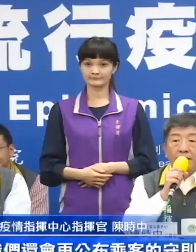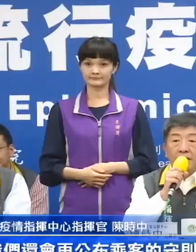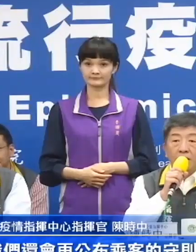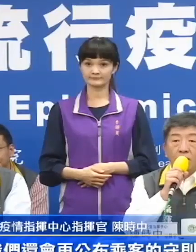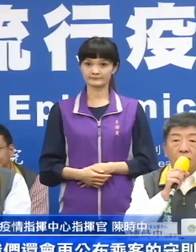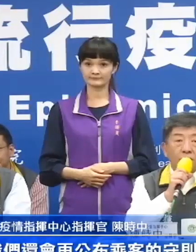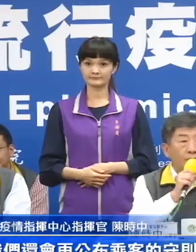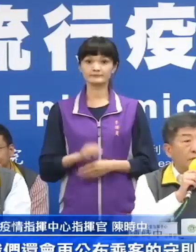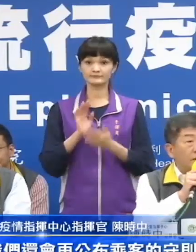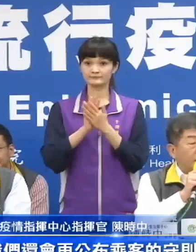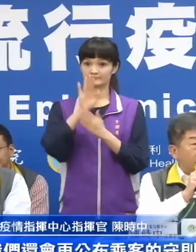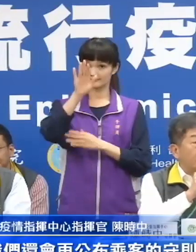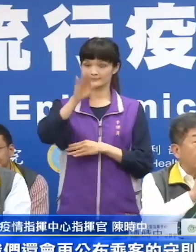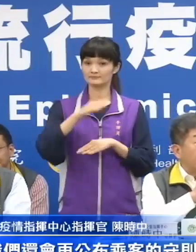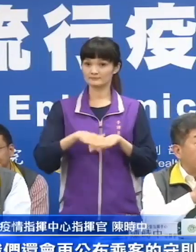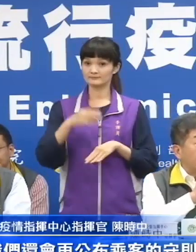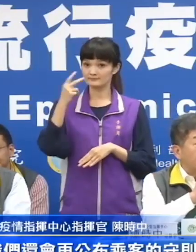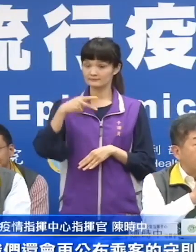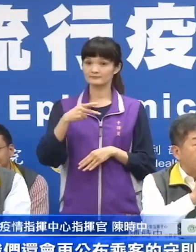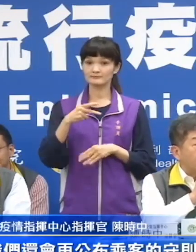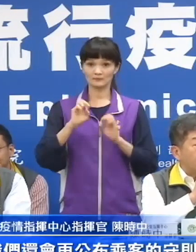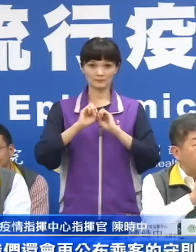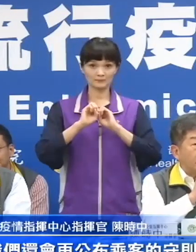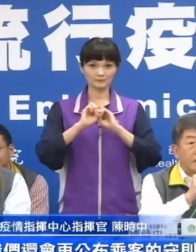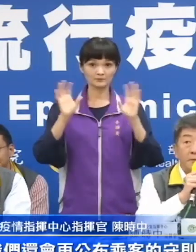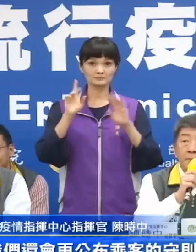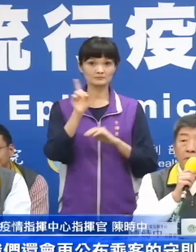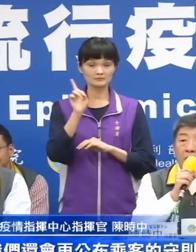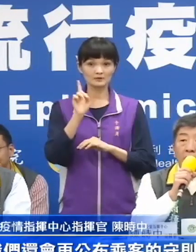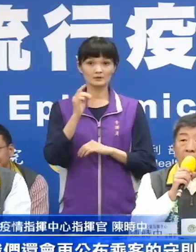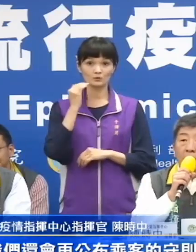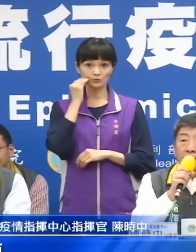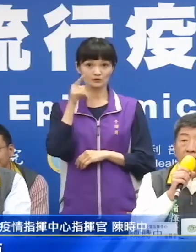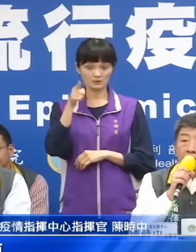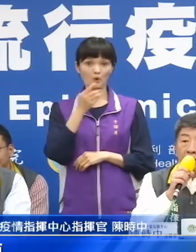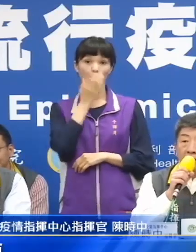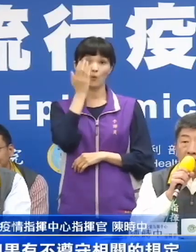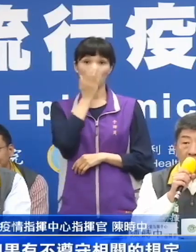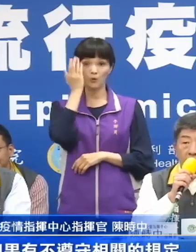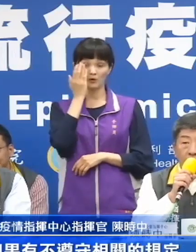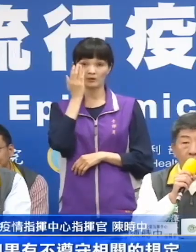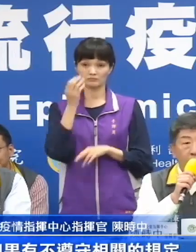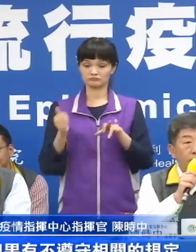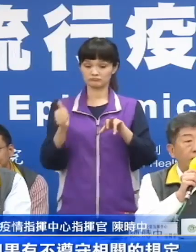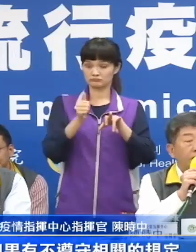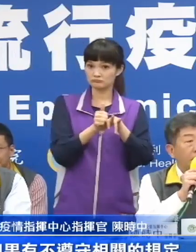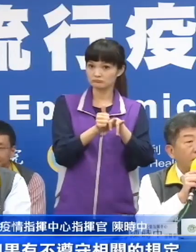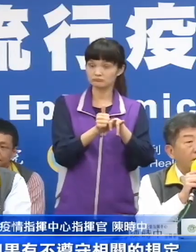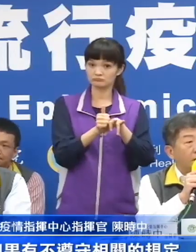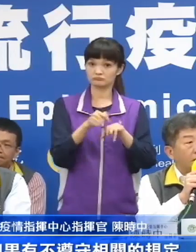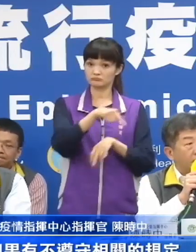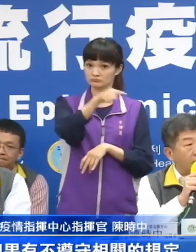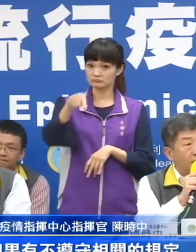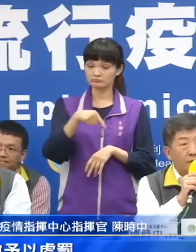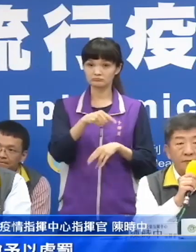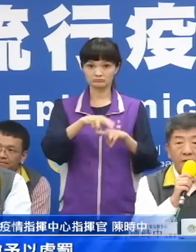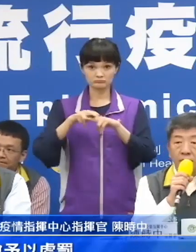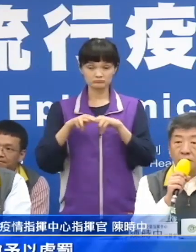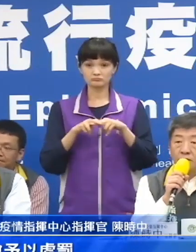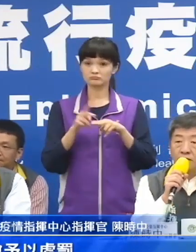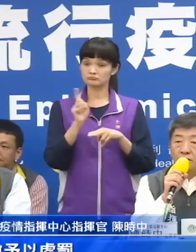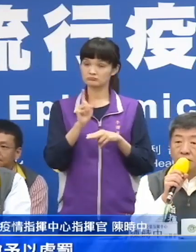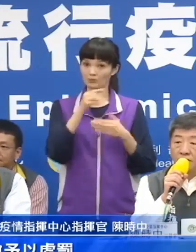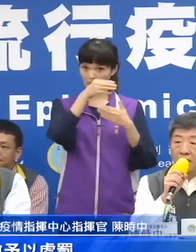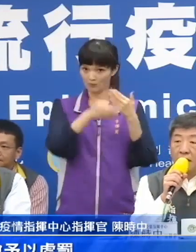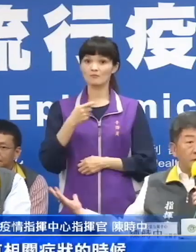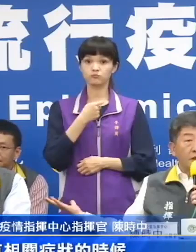来我们还会再公布乘客的守则。在上面乘客如果有不遵守相关的规定，我们会予